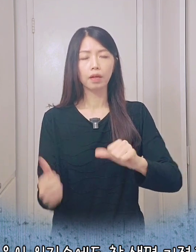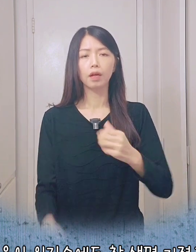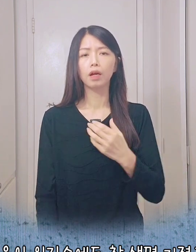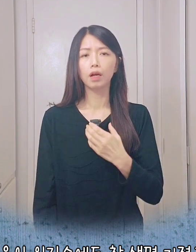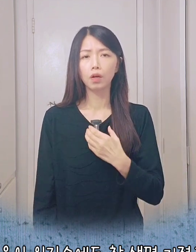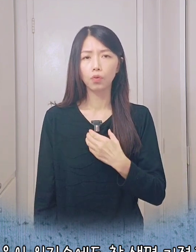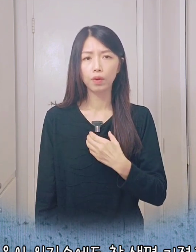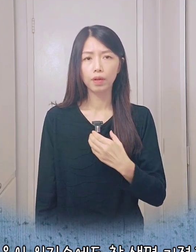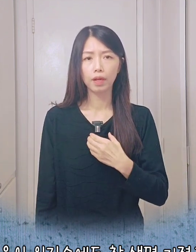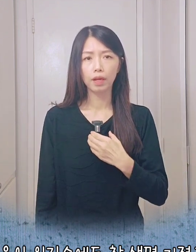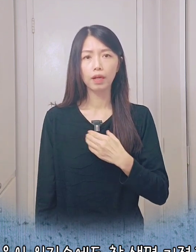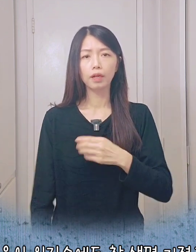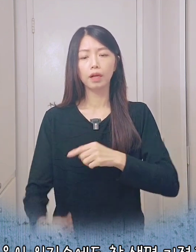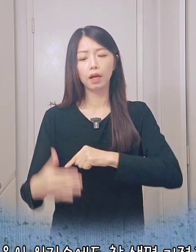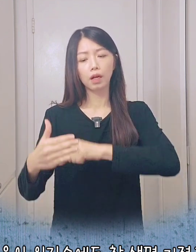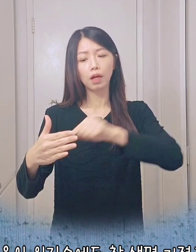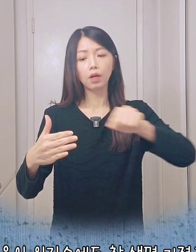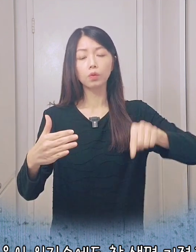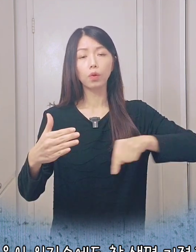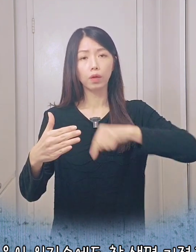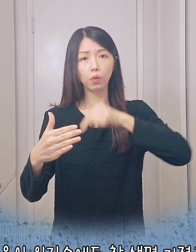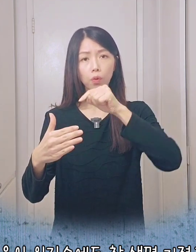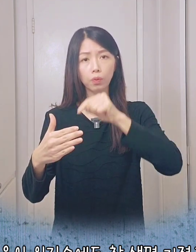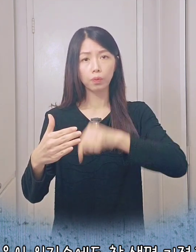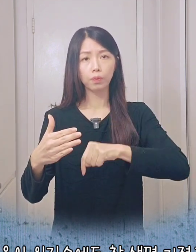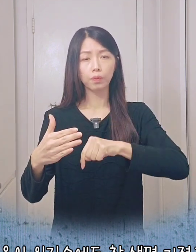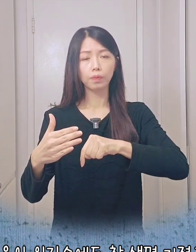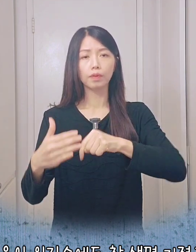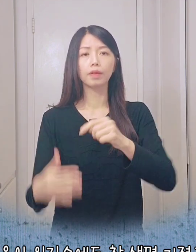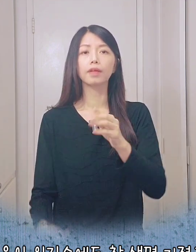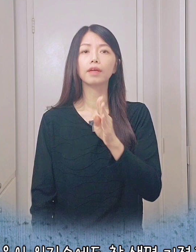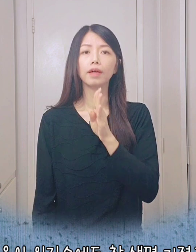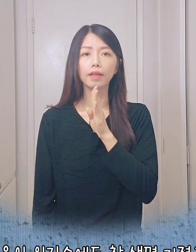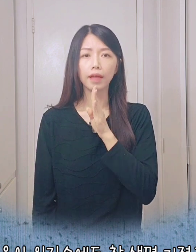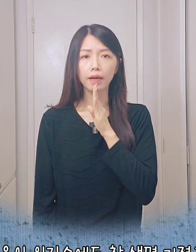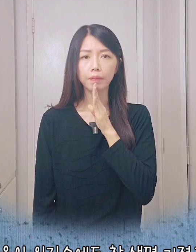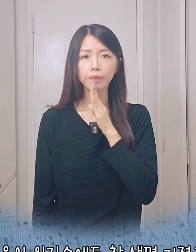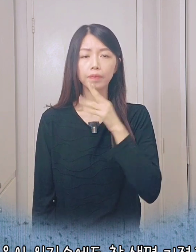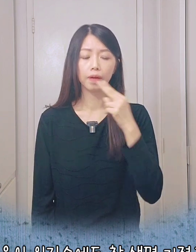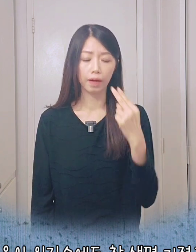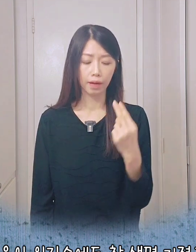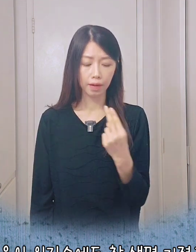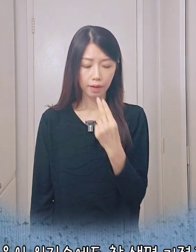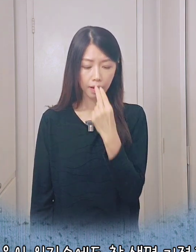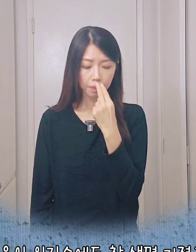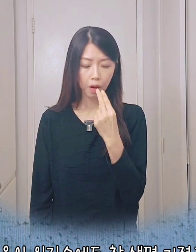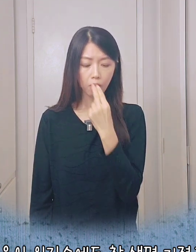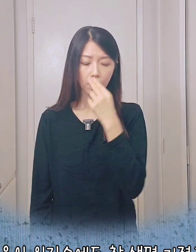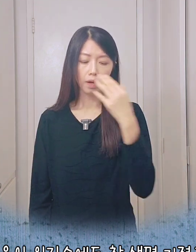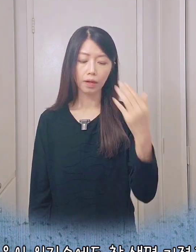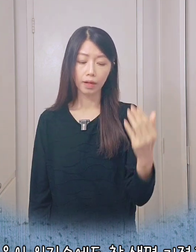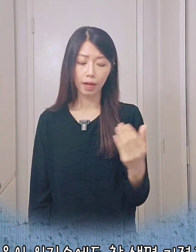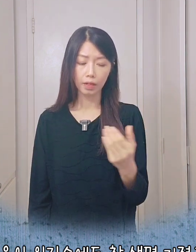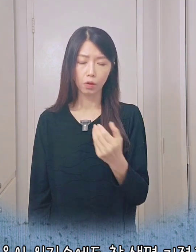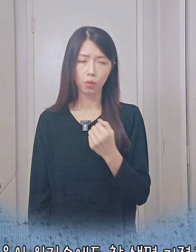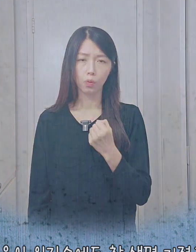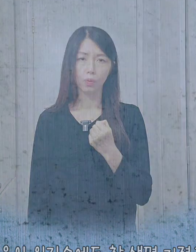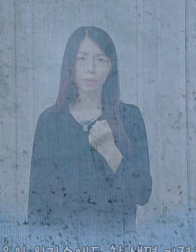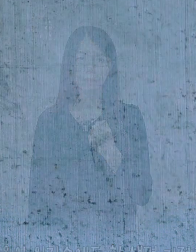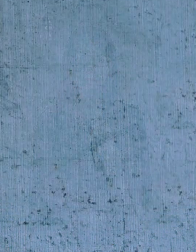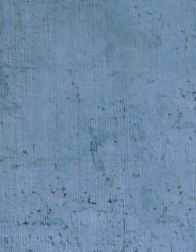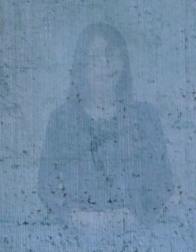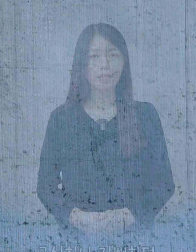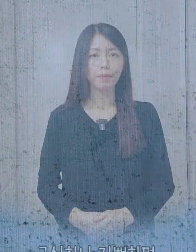죽음의 위기 속에도 참 생명